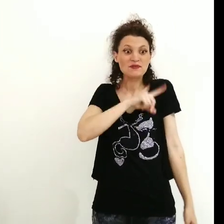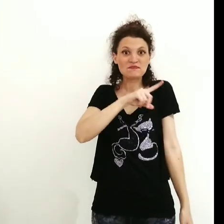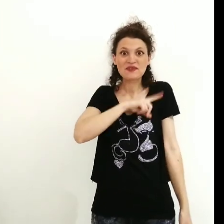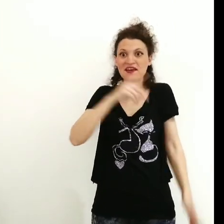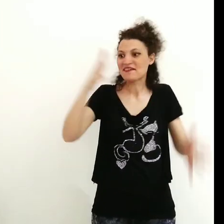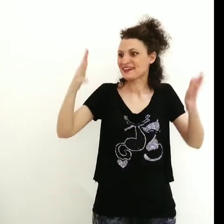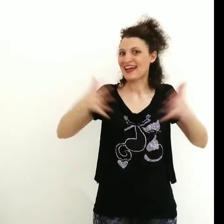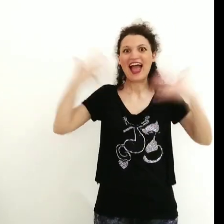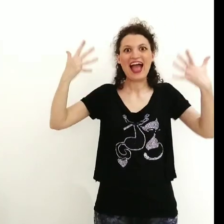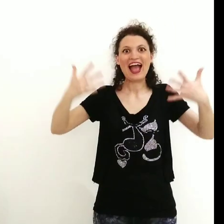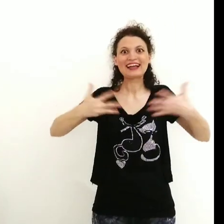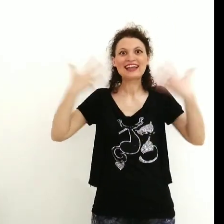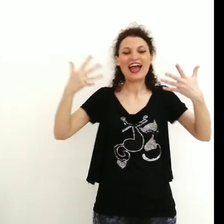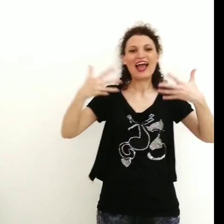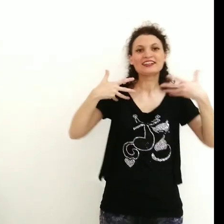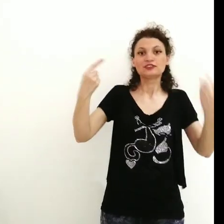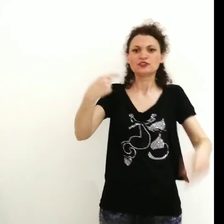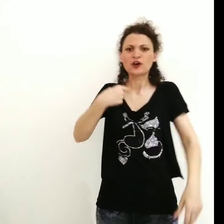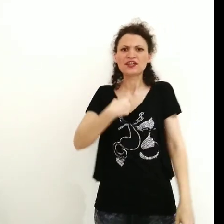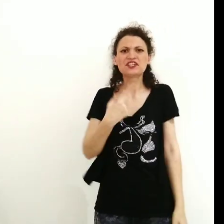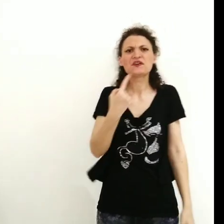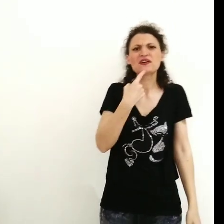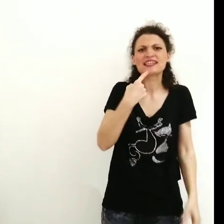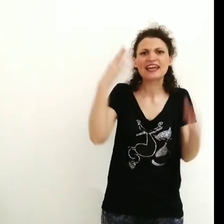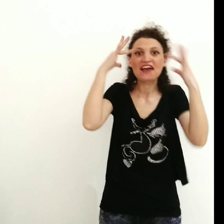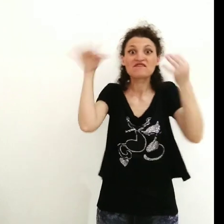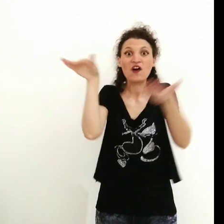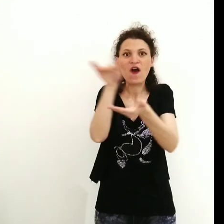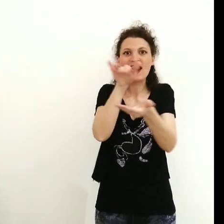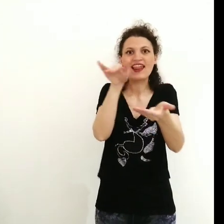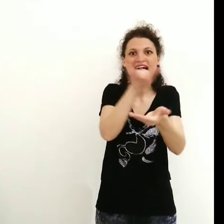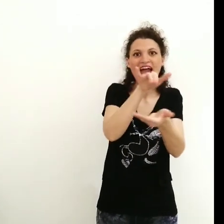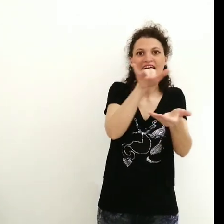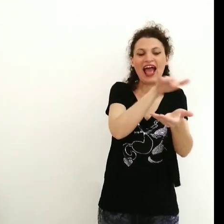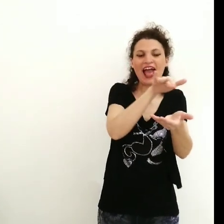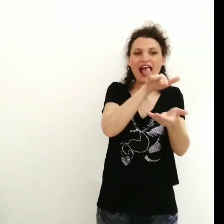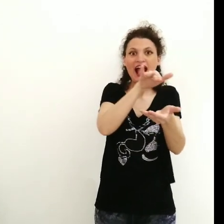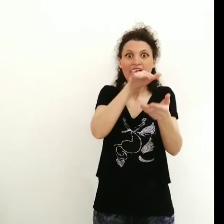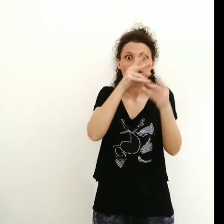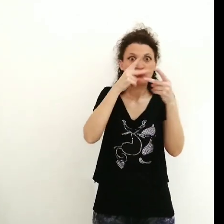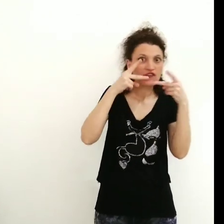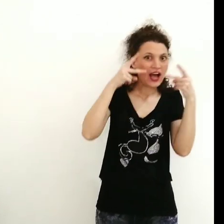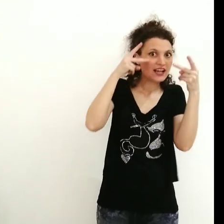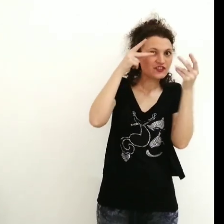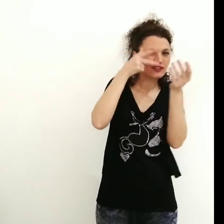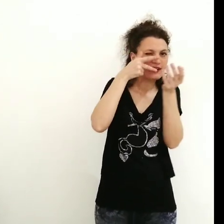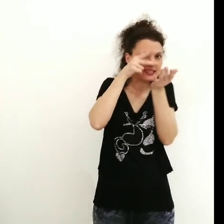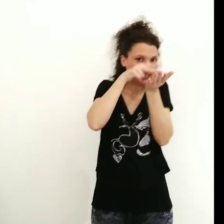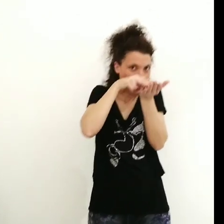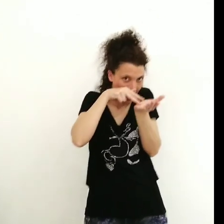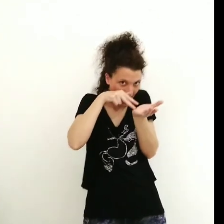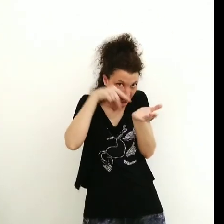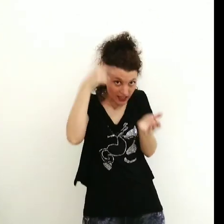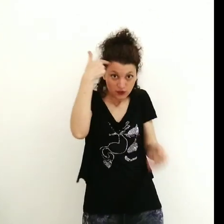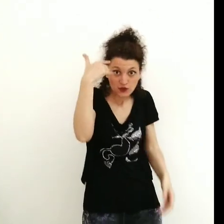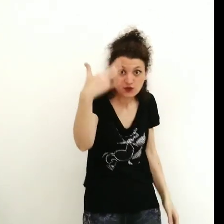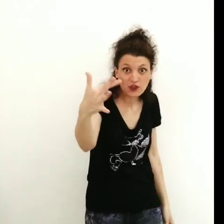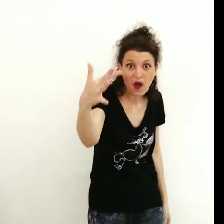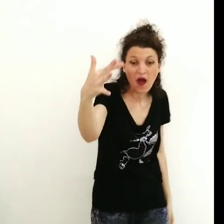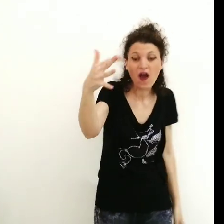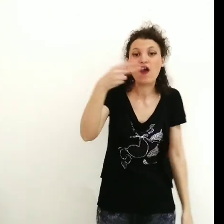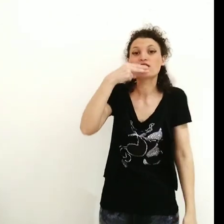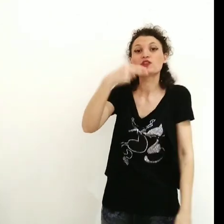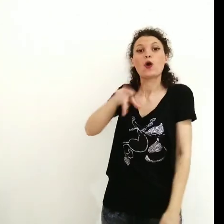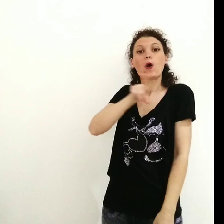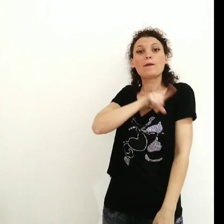chiamo Gaetto e sono un folletto, conosco il segreto della felicità, la felicità. Mi